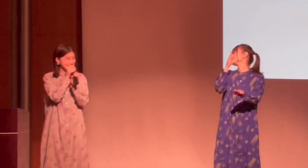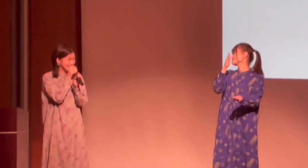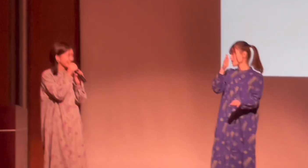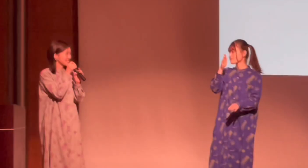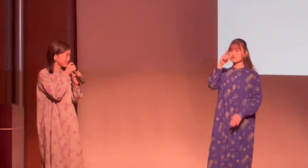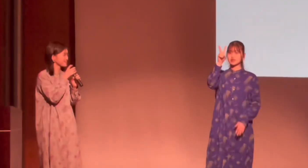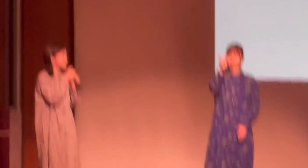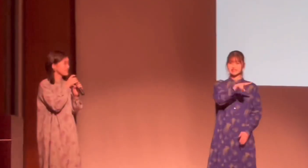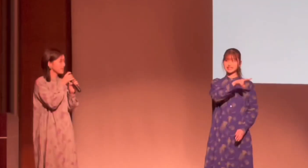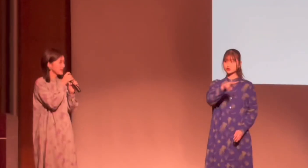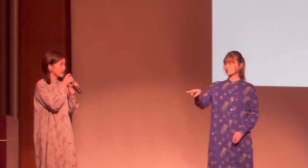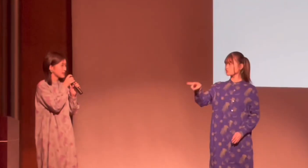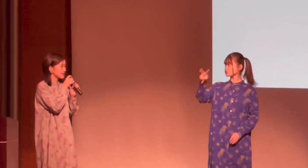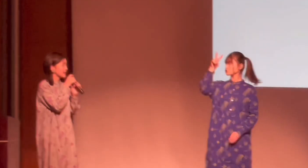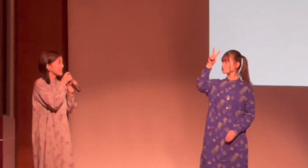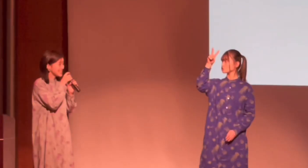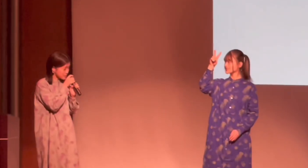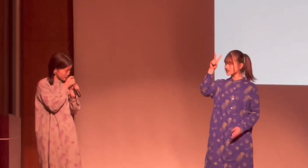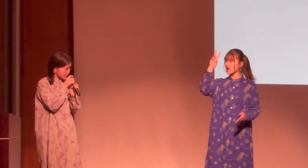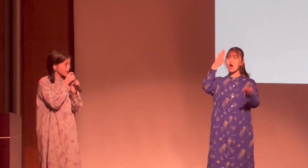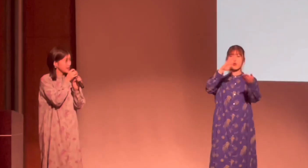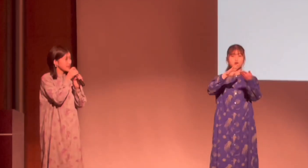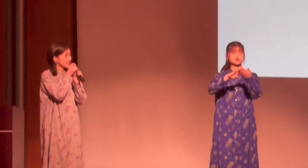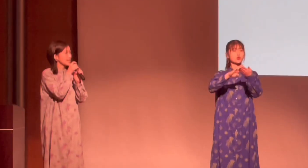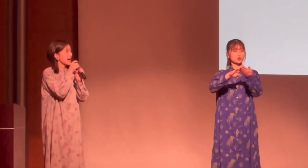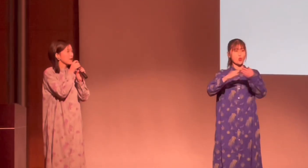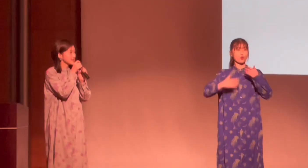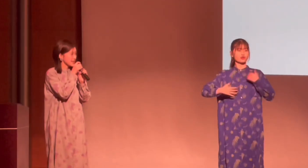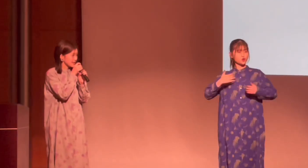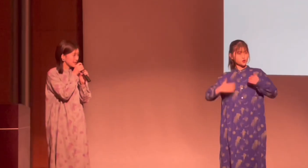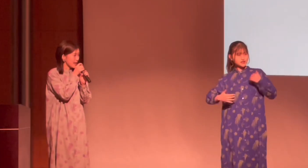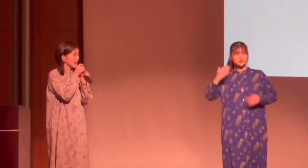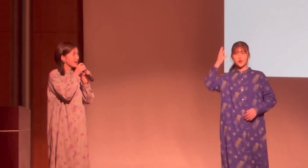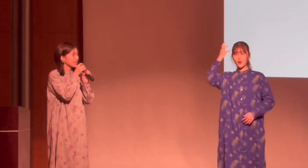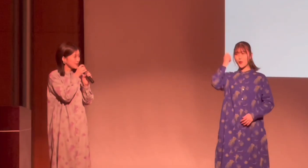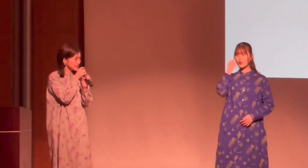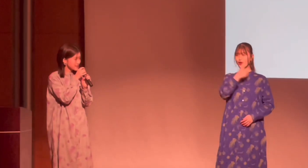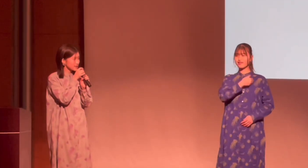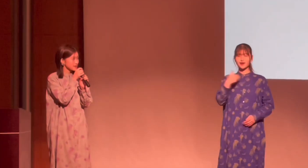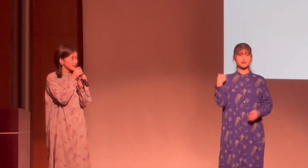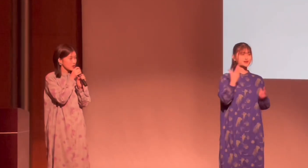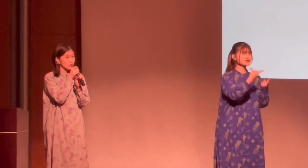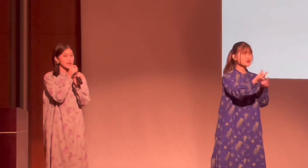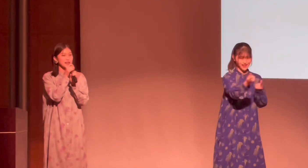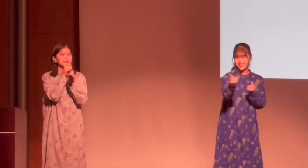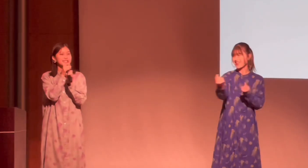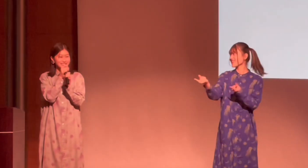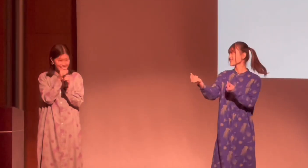。リズムに合わせて楽しく覚えられますよね。